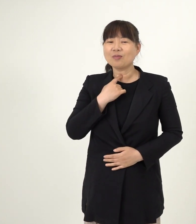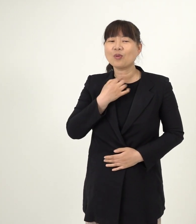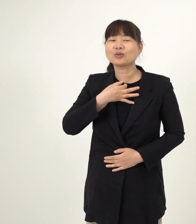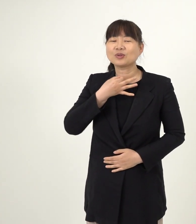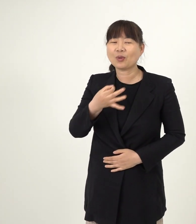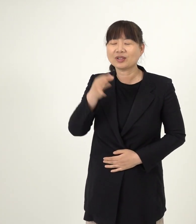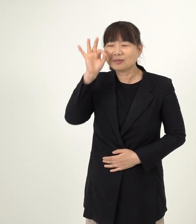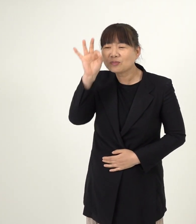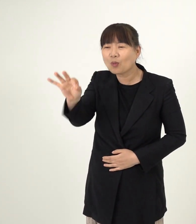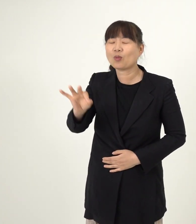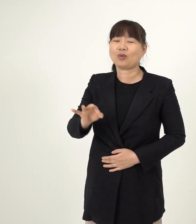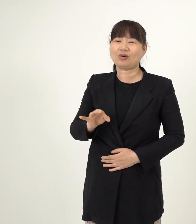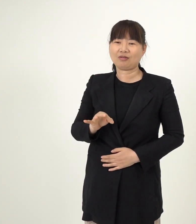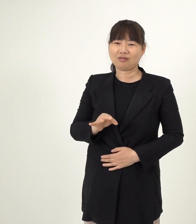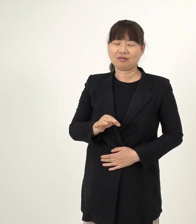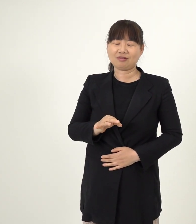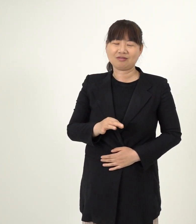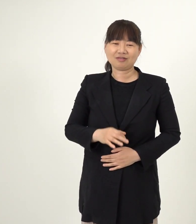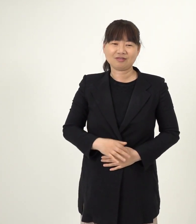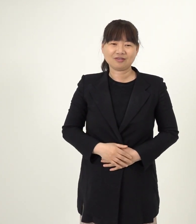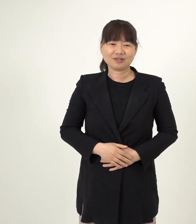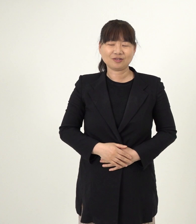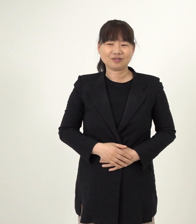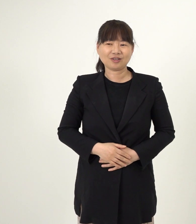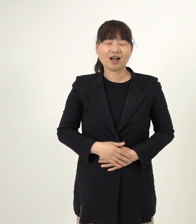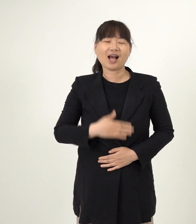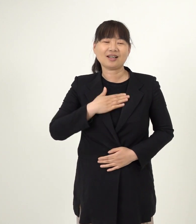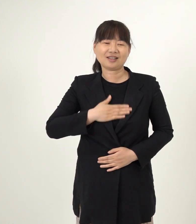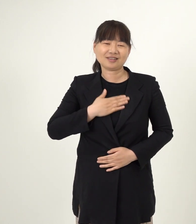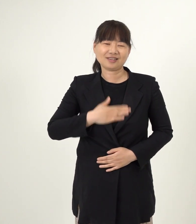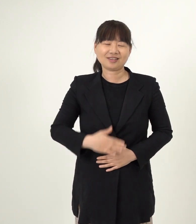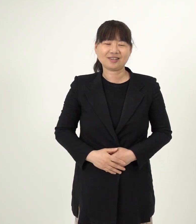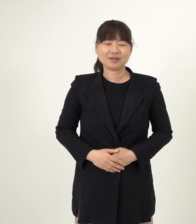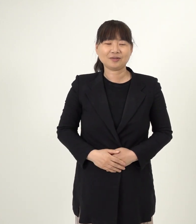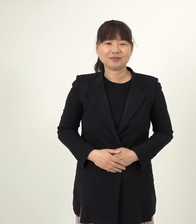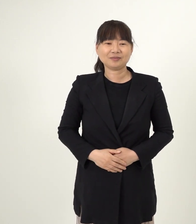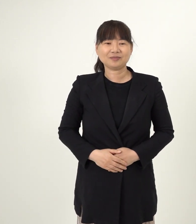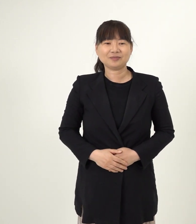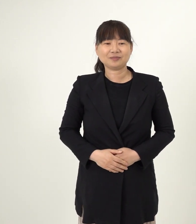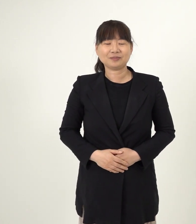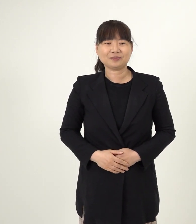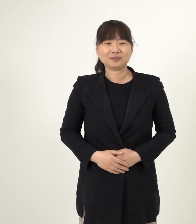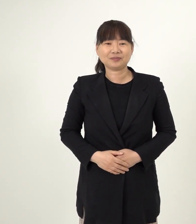듣고 알았대요. 목소리 듣고. 워낙 이게